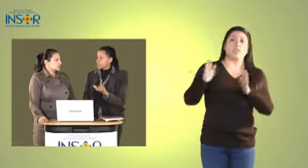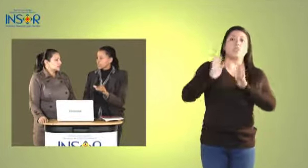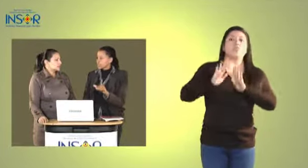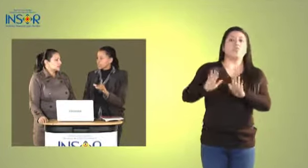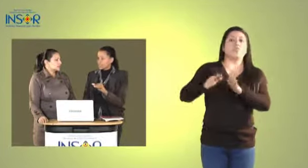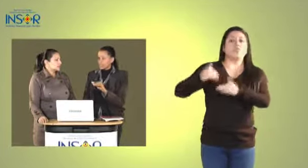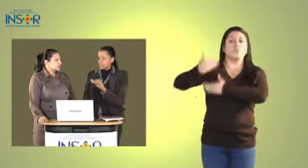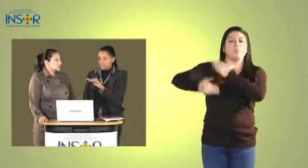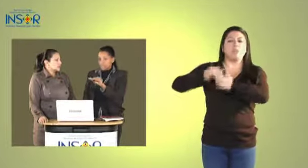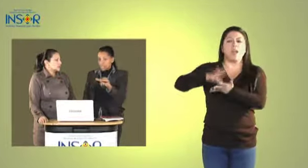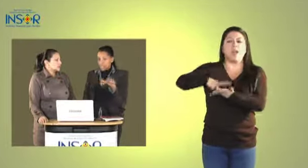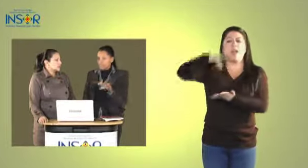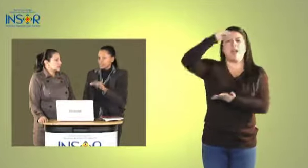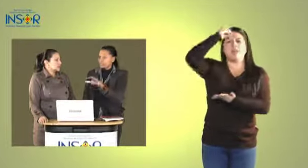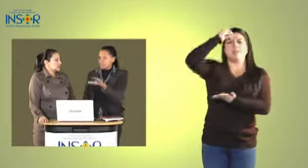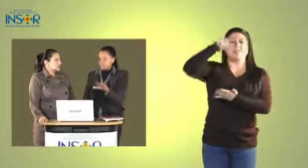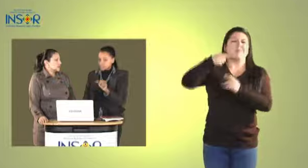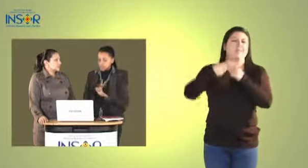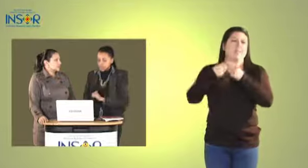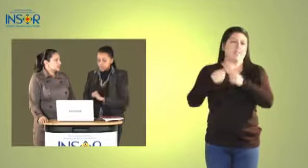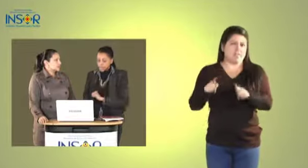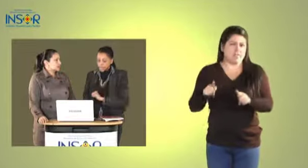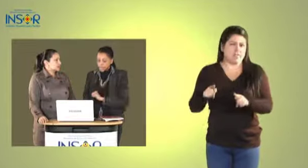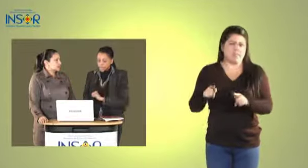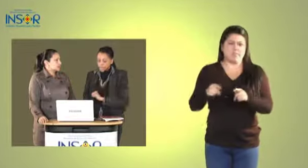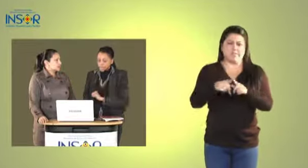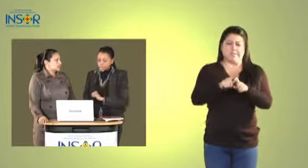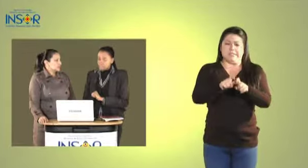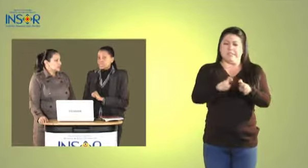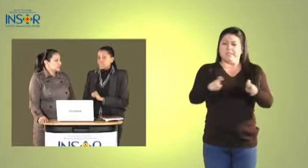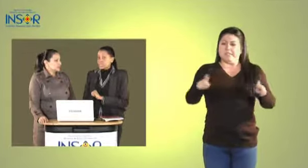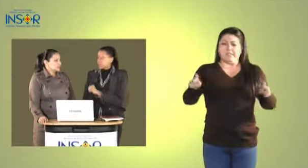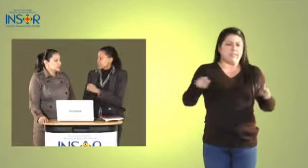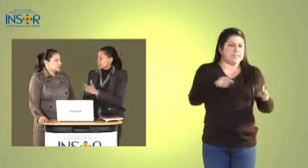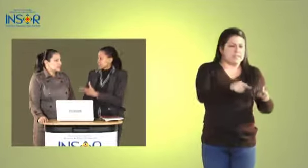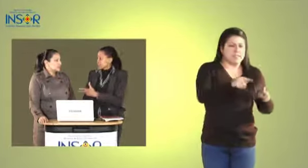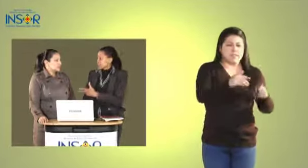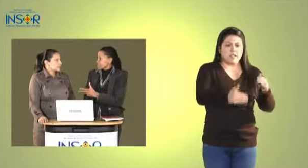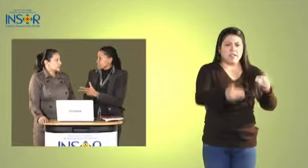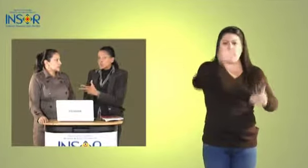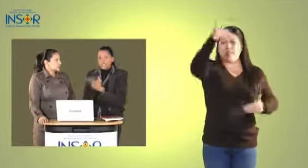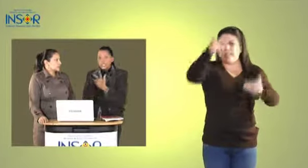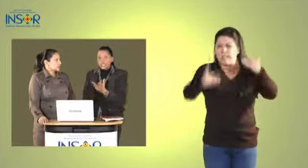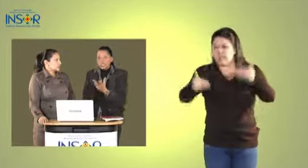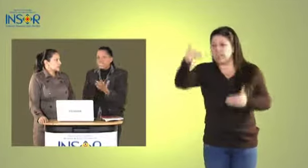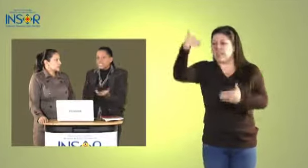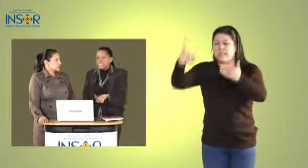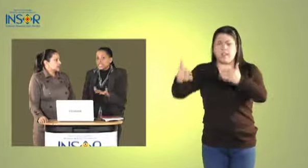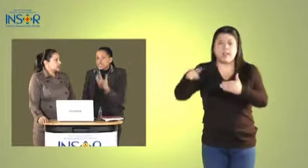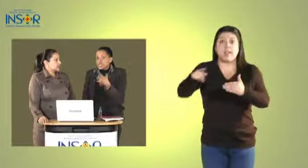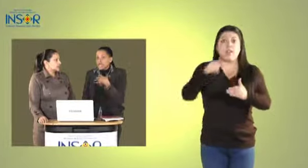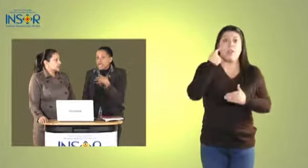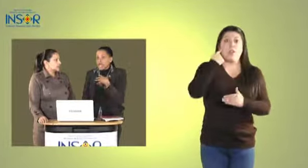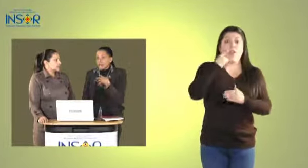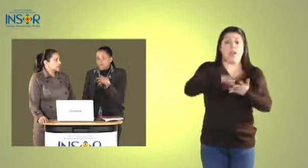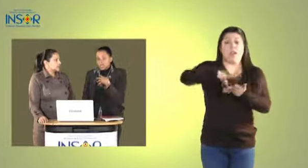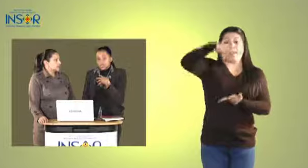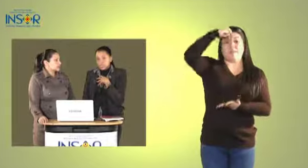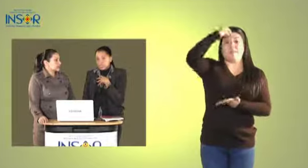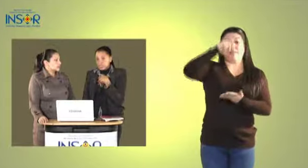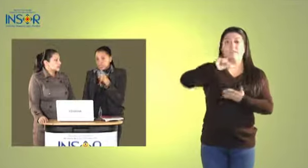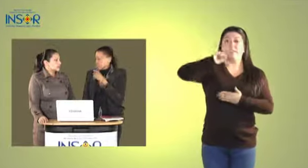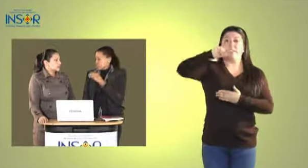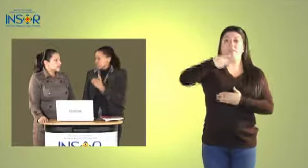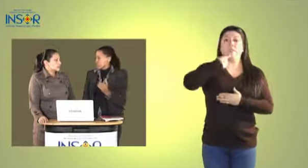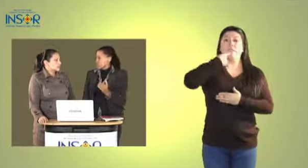van a ser lo mismo en esa heterogeneidad de lo que tenemos en el aula de clase, y pues que el aprendizaje de una segunda lengua requiere la apropiación